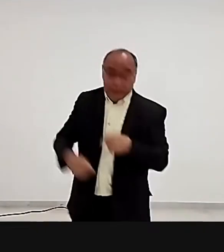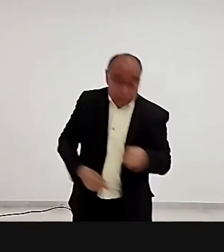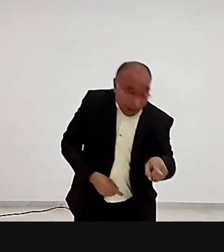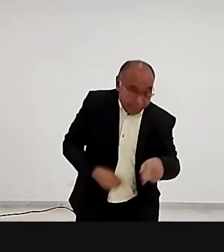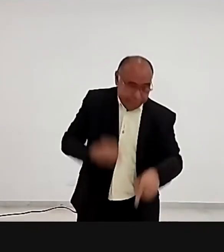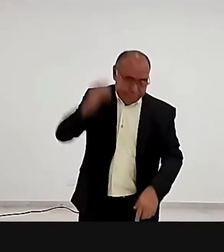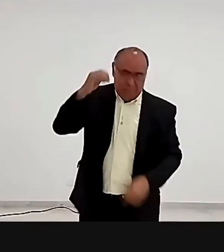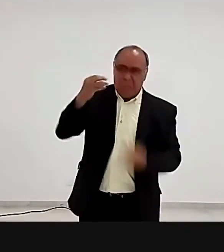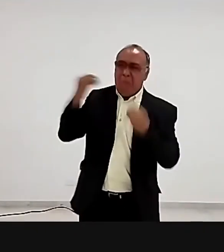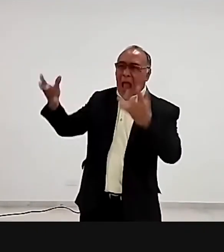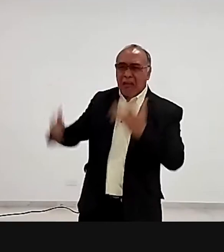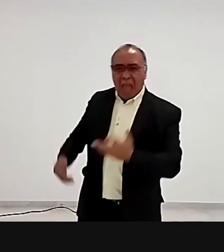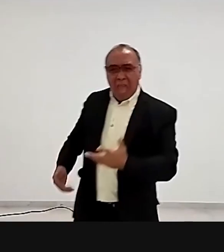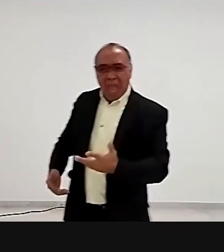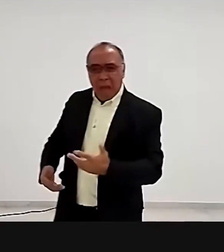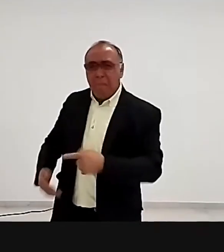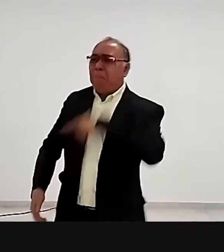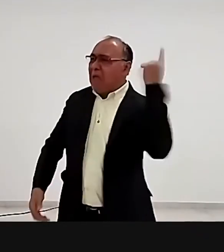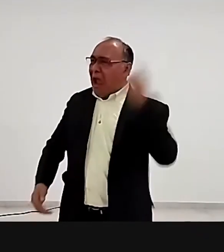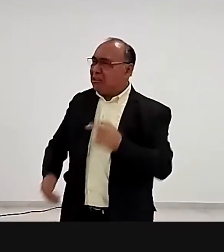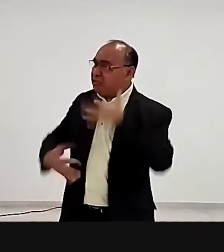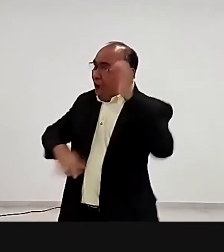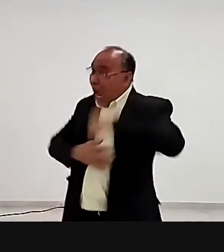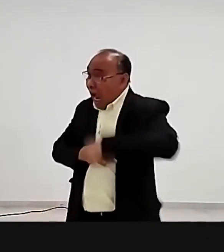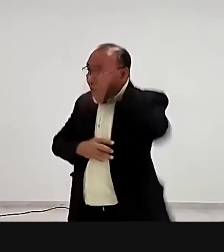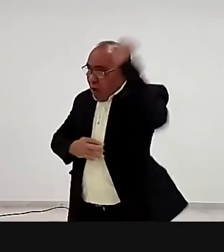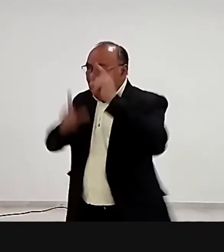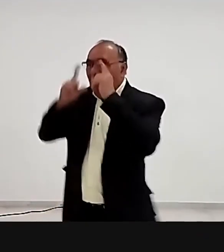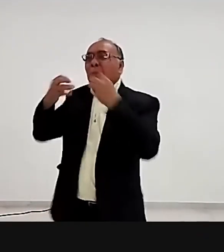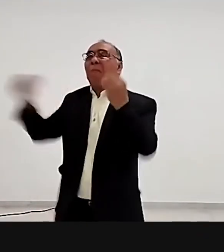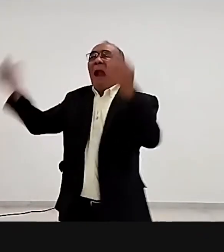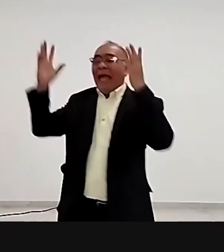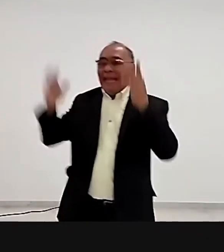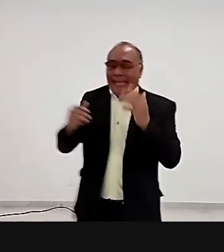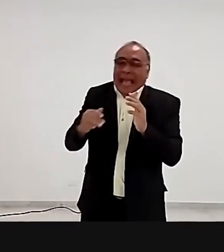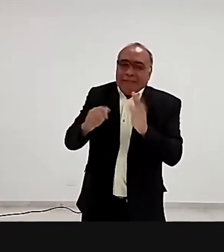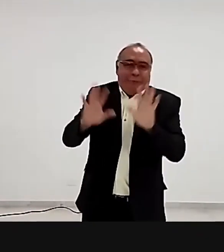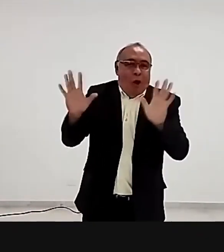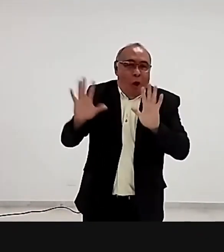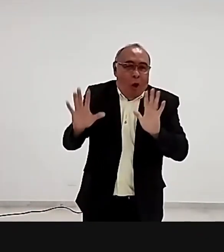han dejado en sus comentarios que indique la foto para el